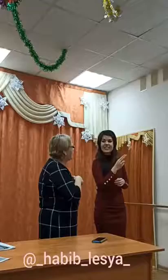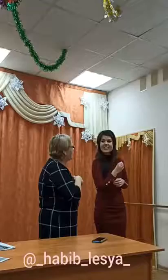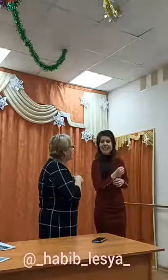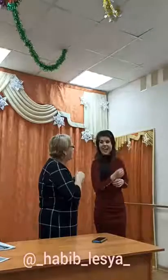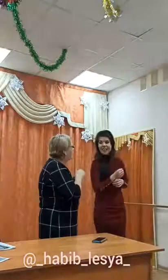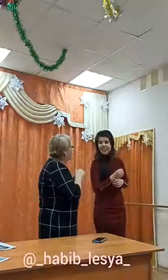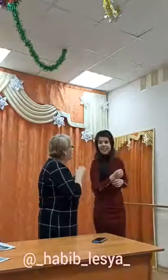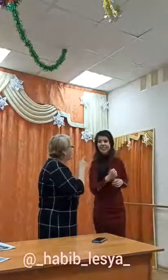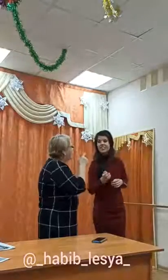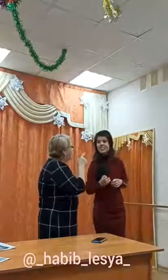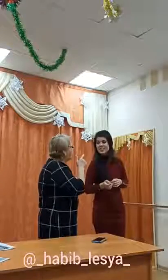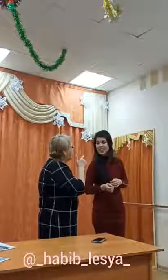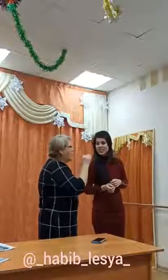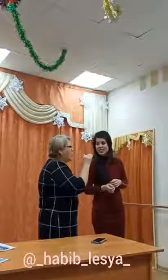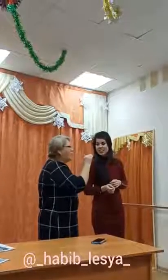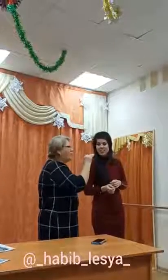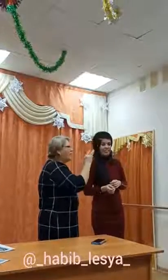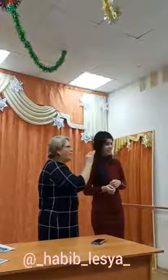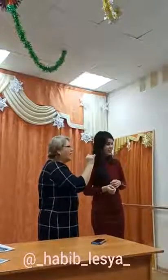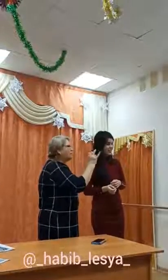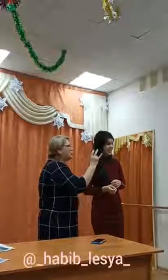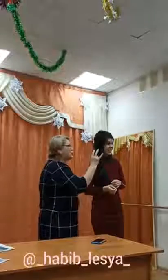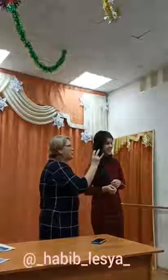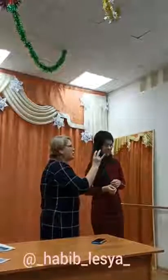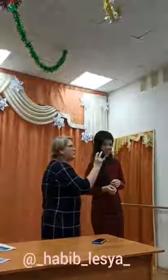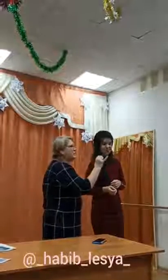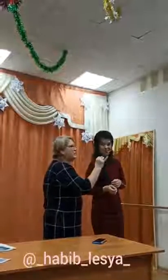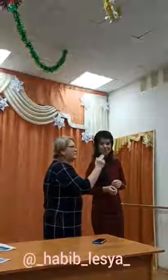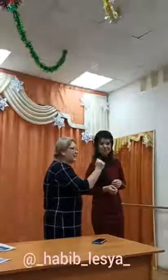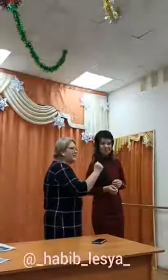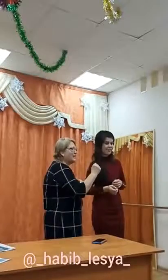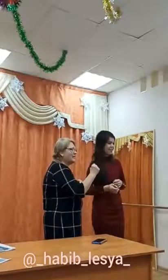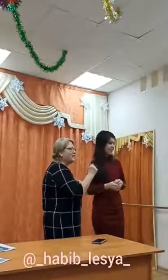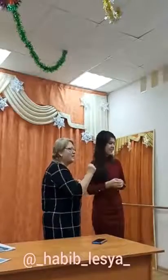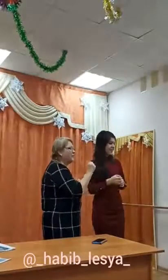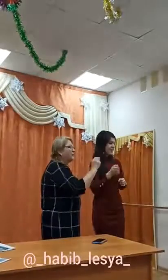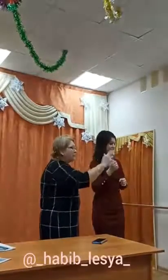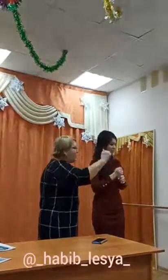Шиза. Франшиза. Франшиза. Шиза. Да.